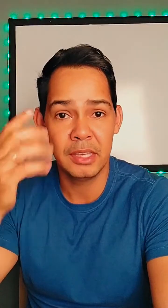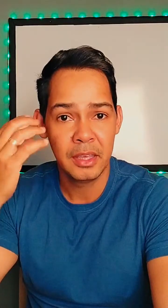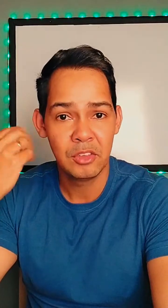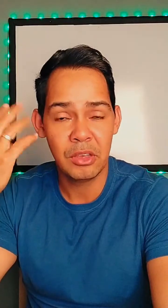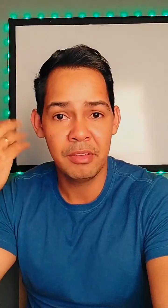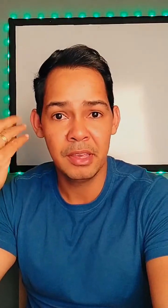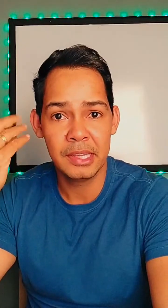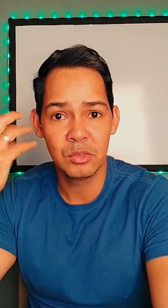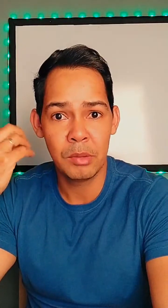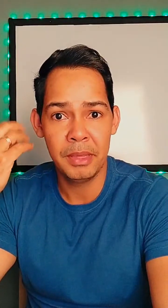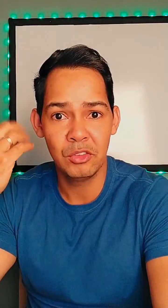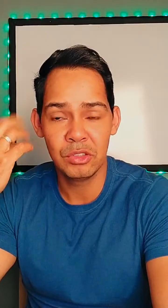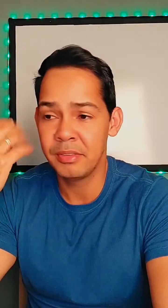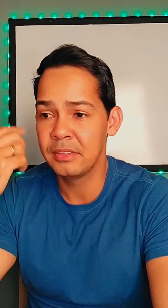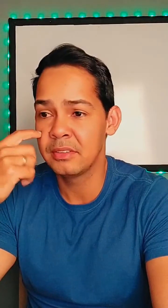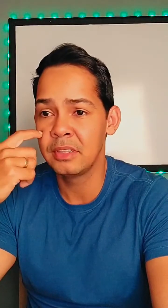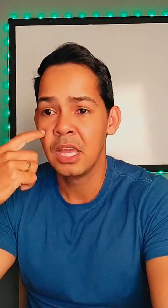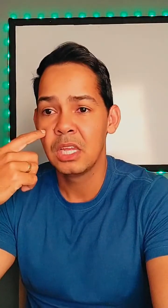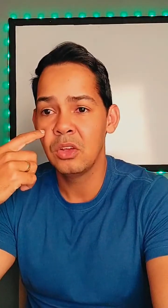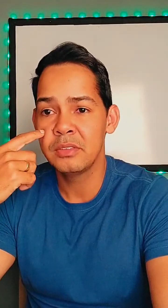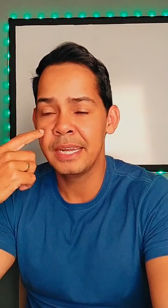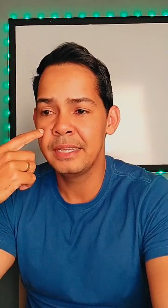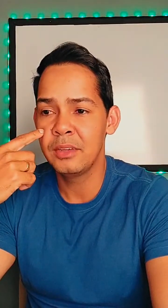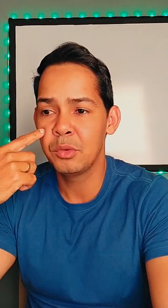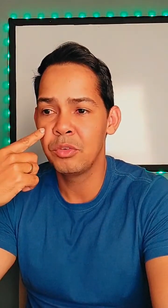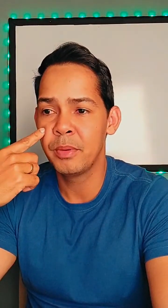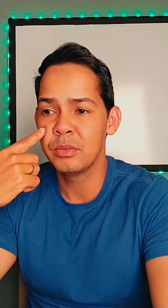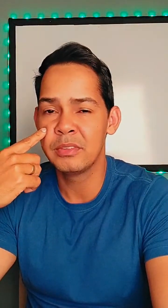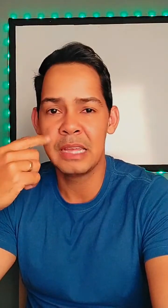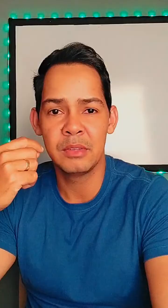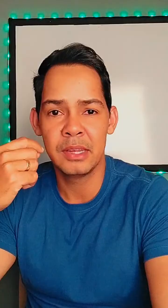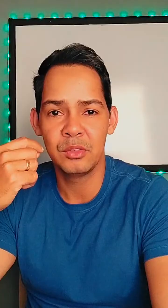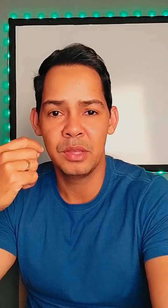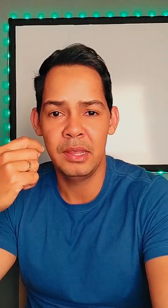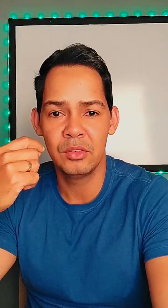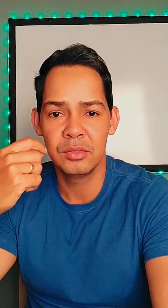Já veio aqui na sua mente? Já fez assim, nossa, será que quando eu for para outro estado, será que é diferente?